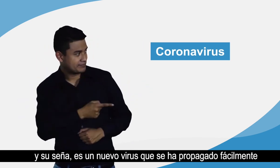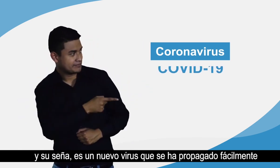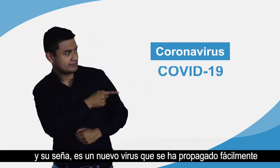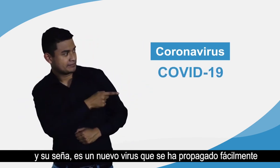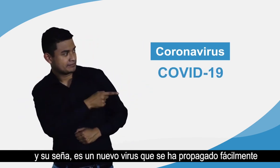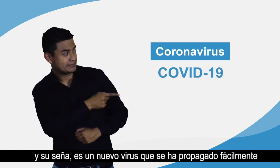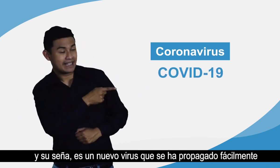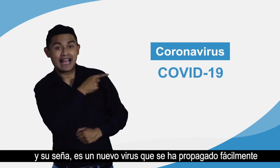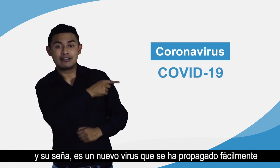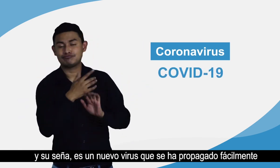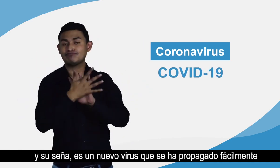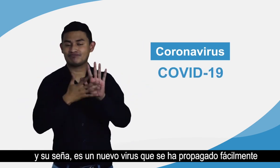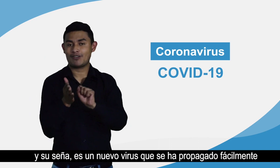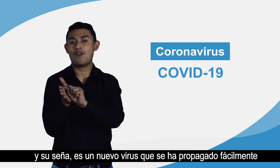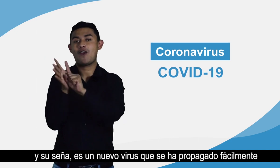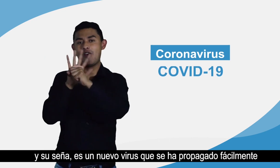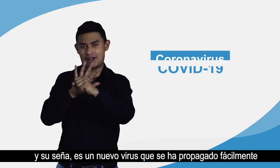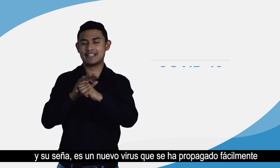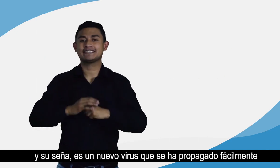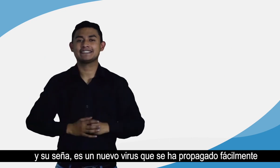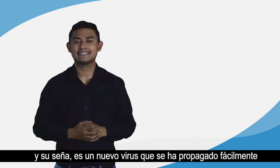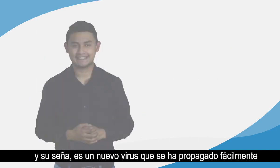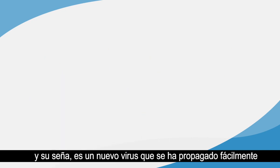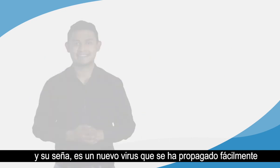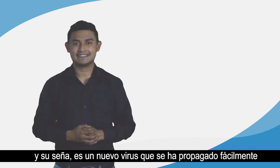y su seña, es un nuevo virus que se ha propagado fácilmente.